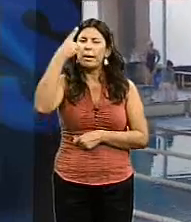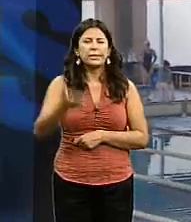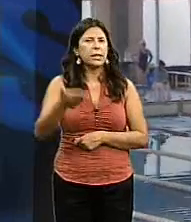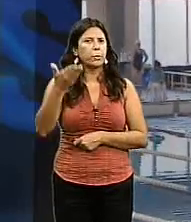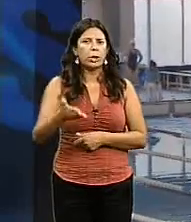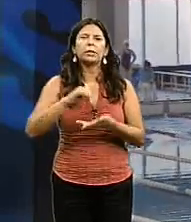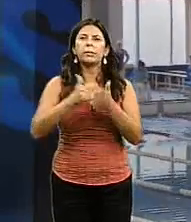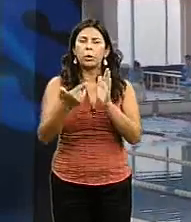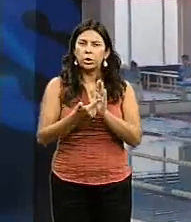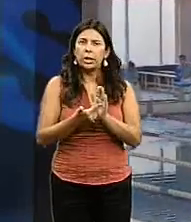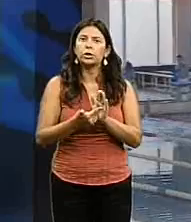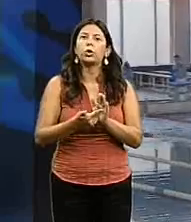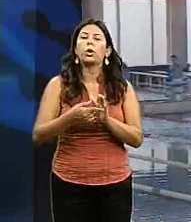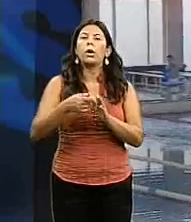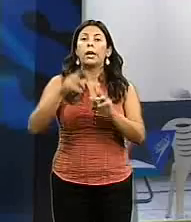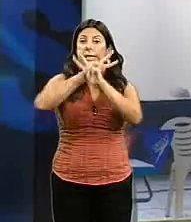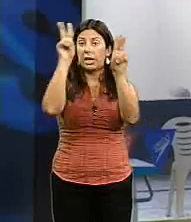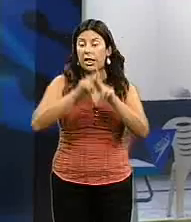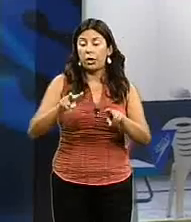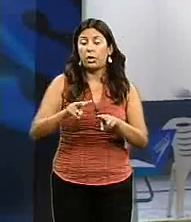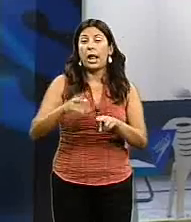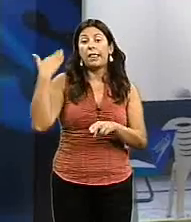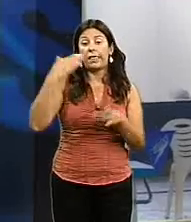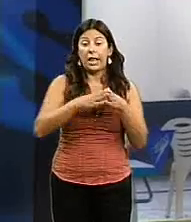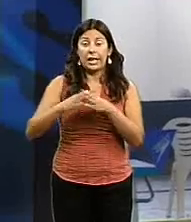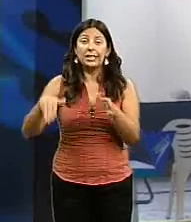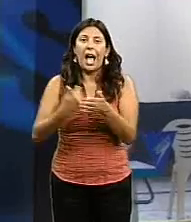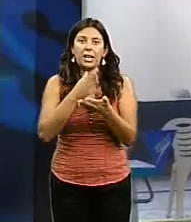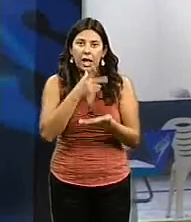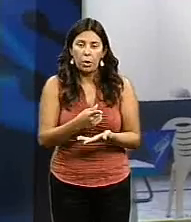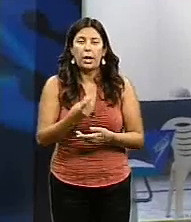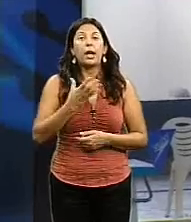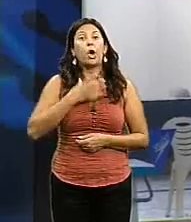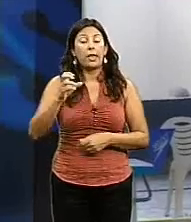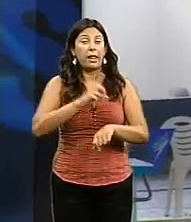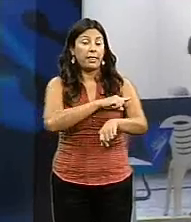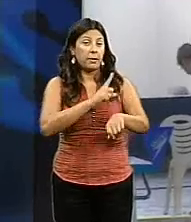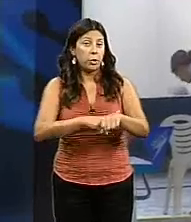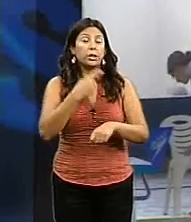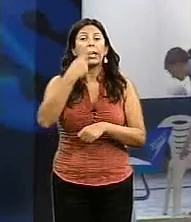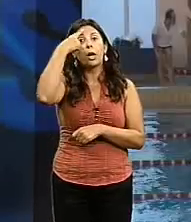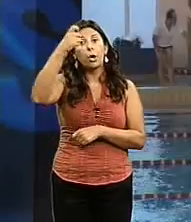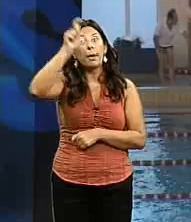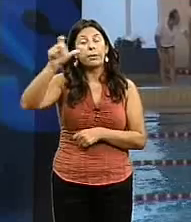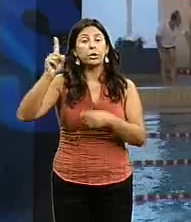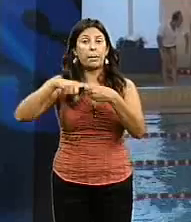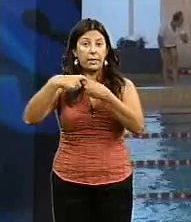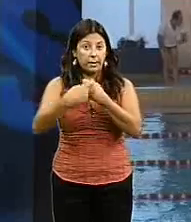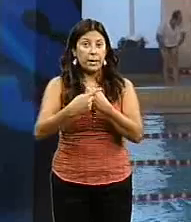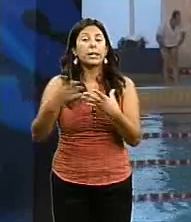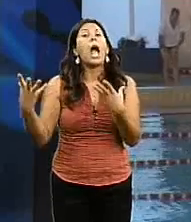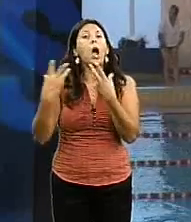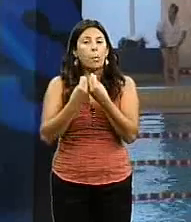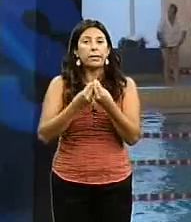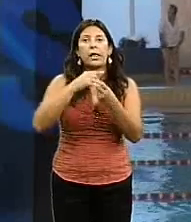importancia para la ciudad desde la Gran Regata. El concejal de deporte Vicente Sánchez recuerda que los participantes vienen acompañados por